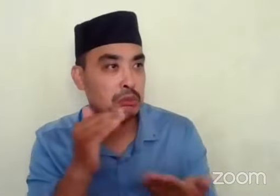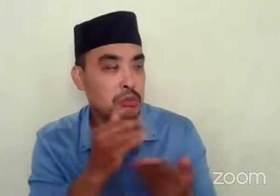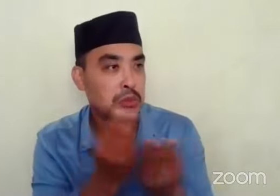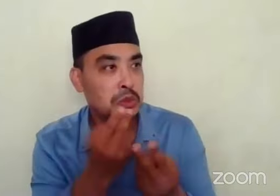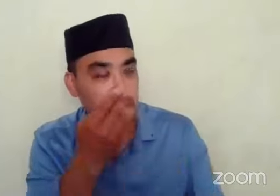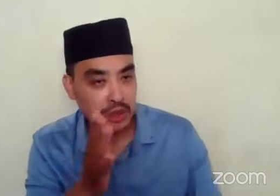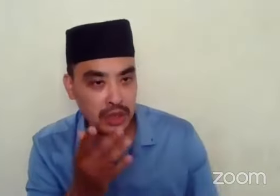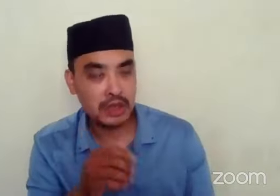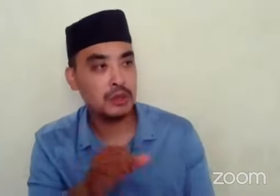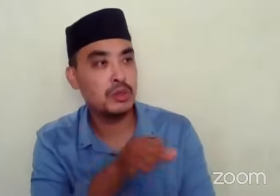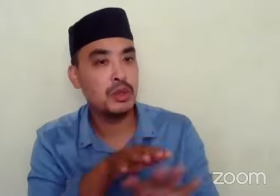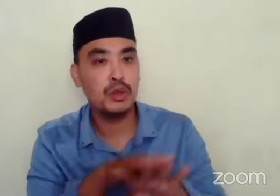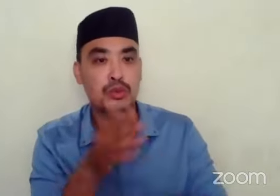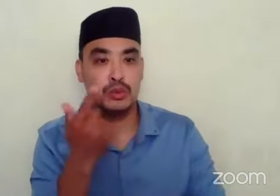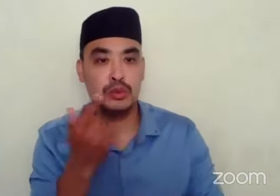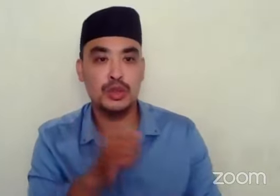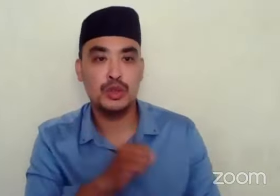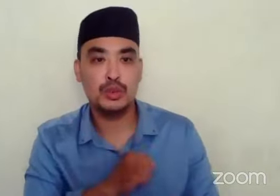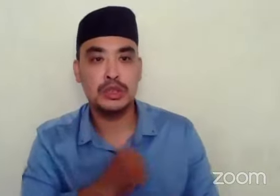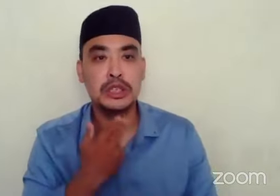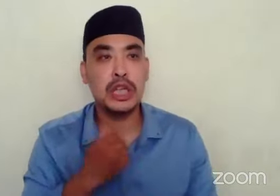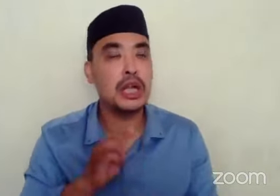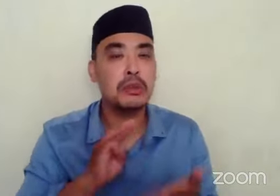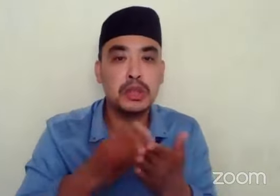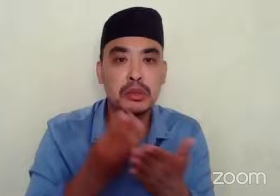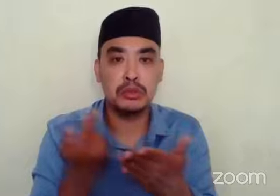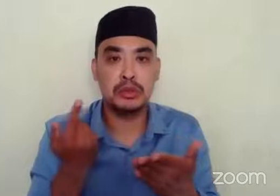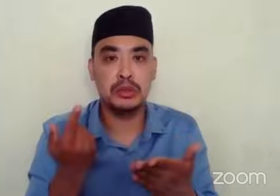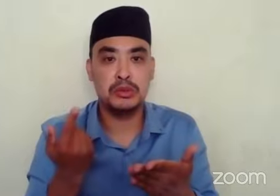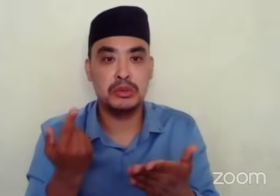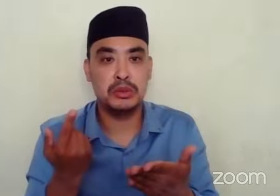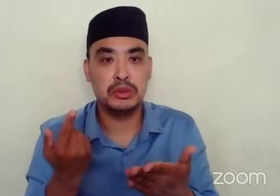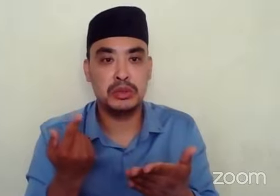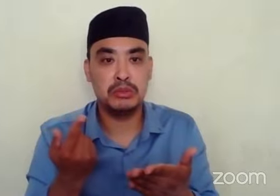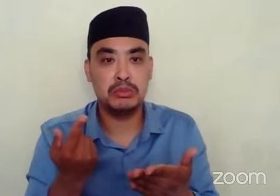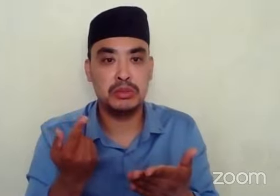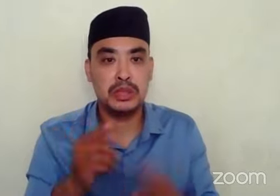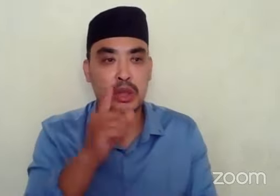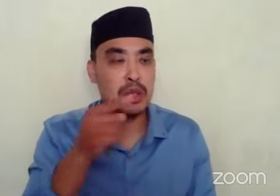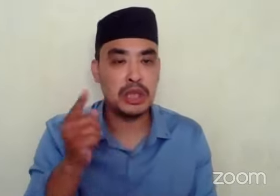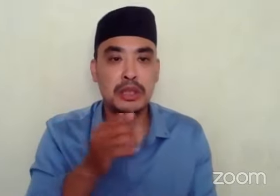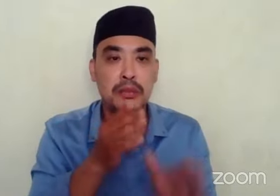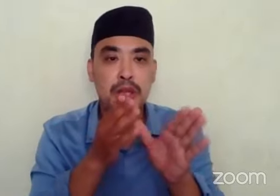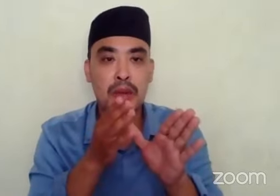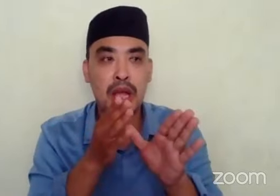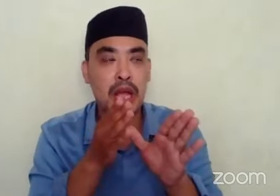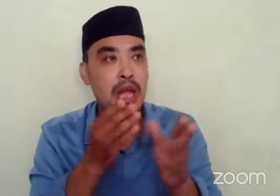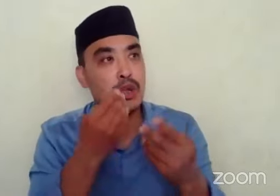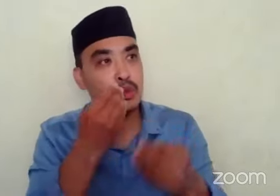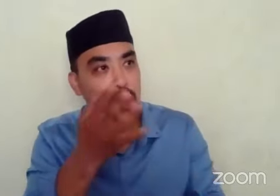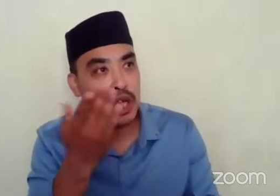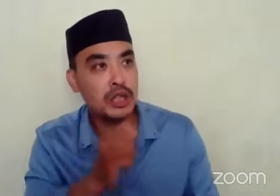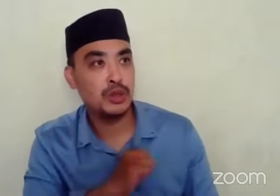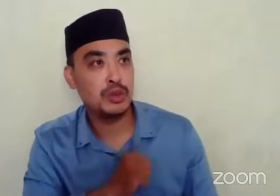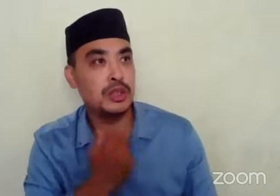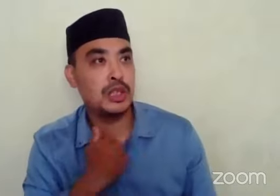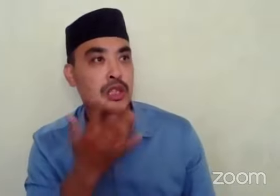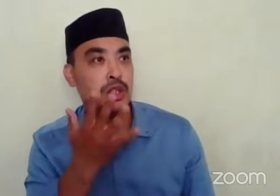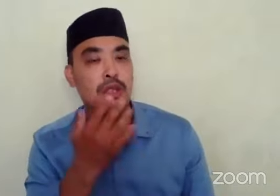यिनीहरूलाई चाहिँ यौन चाहना भनेको त के भन्छ एउटा विवाह नै हुँदैन, यिनीहरूको यौन चाहना पनि हुनु